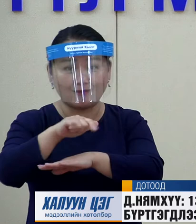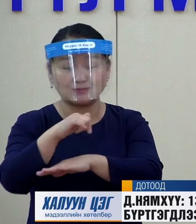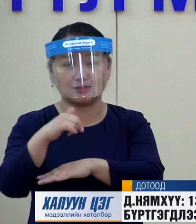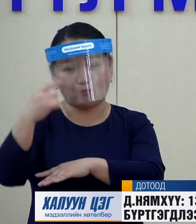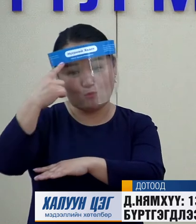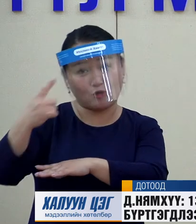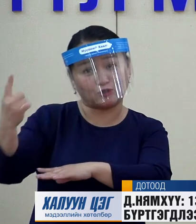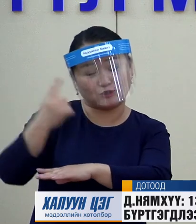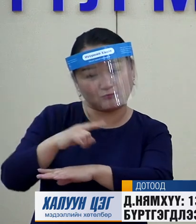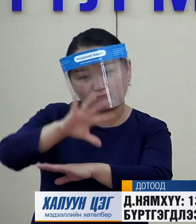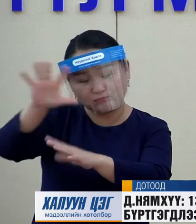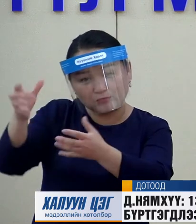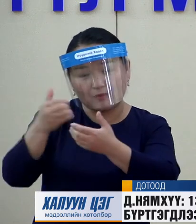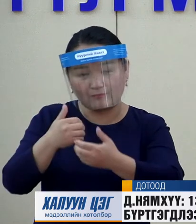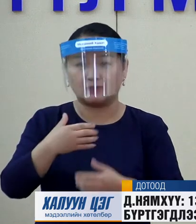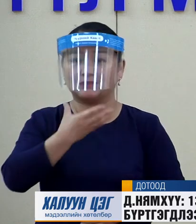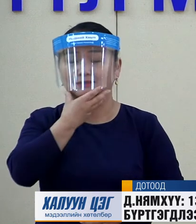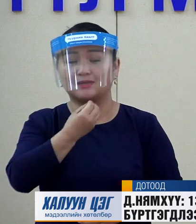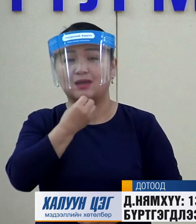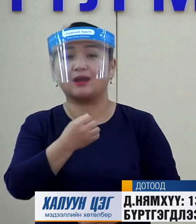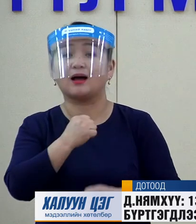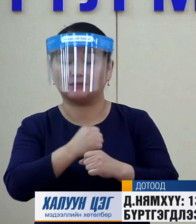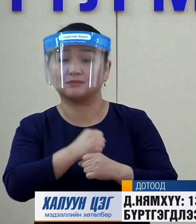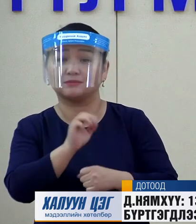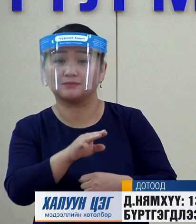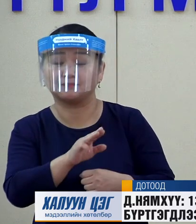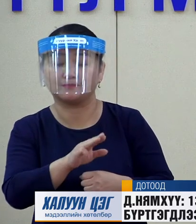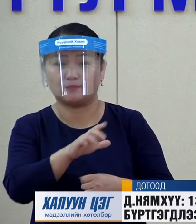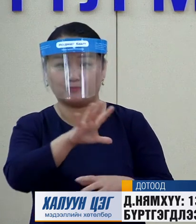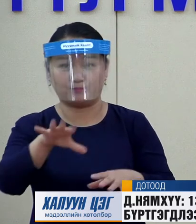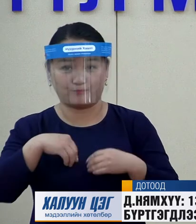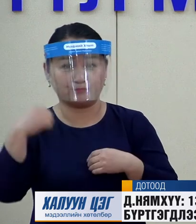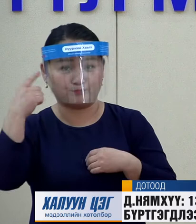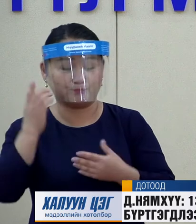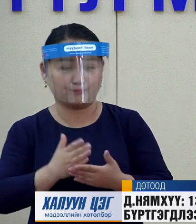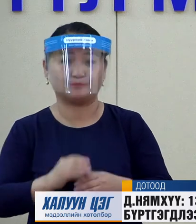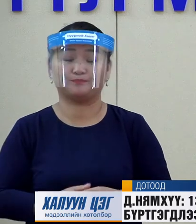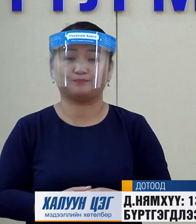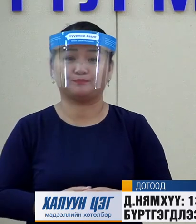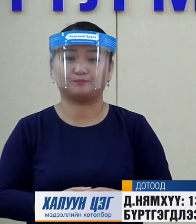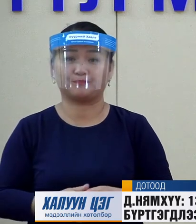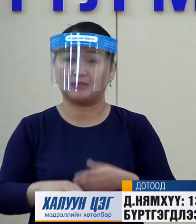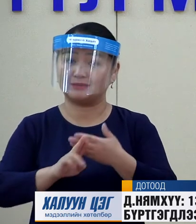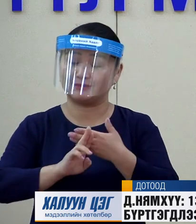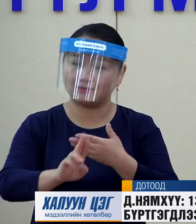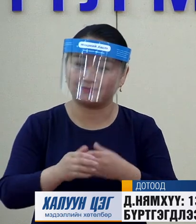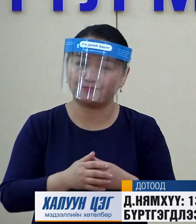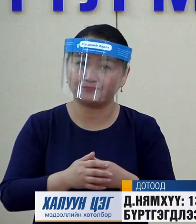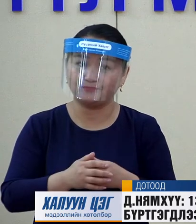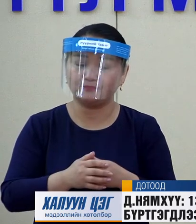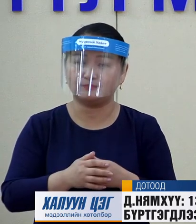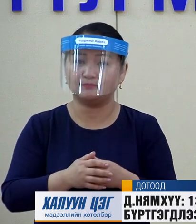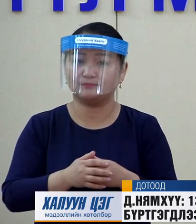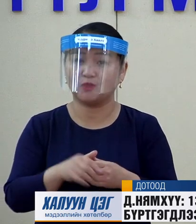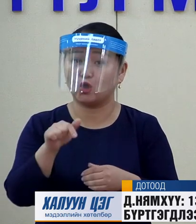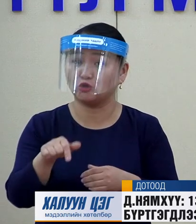ирж байгаа нь бол бидний хувьд бол маш сайхан ажил юм аа гэж бодож байна. За, ингээд таасан хэлэхэд